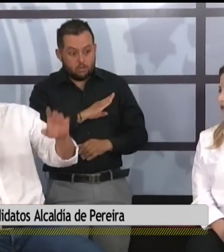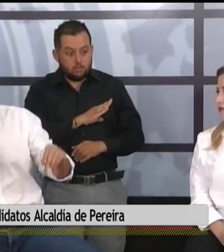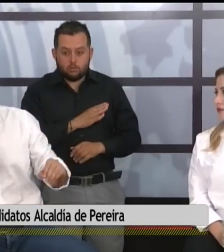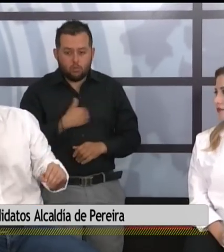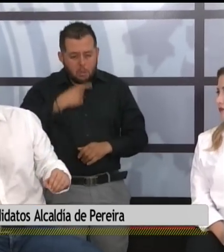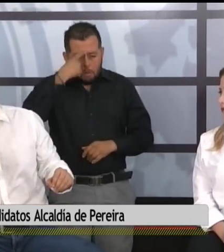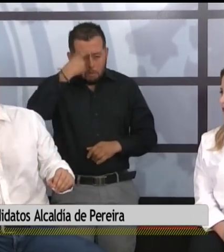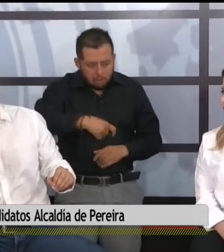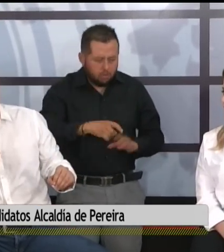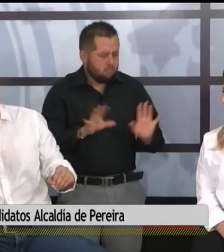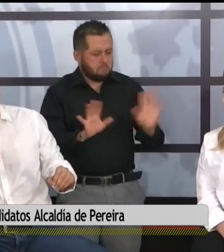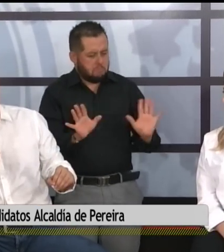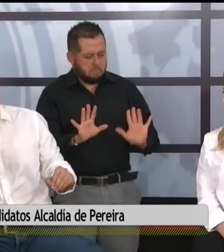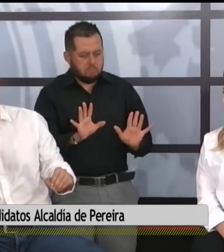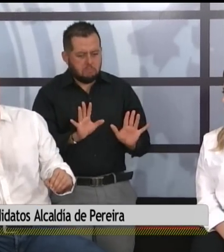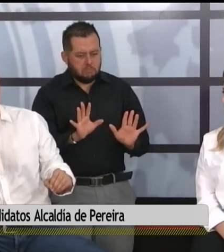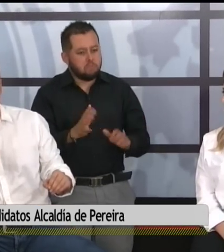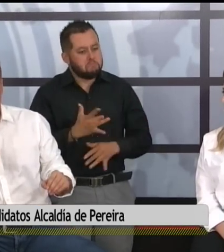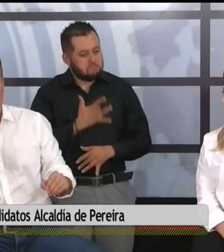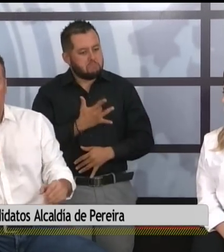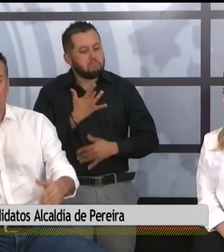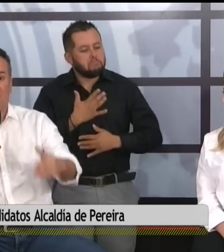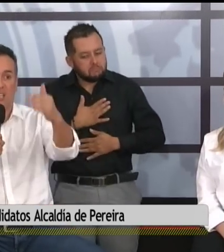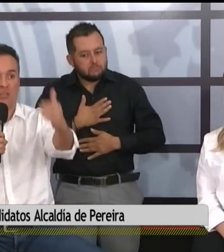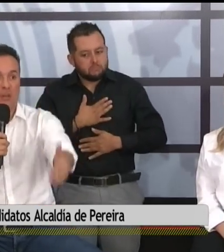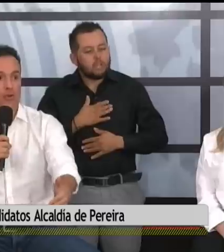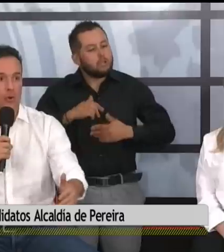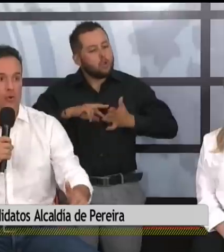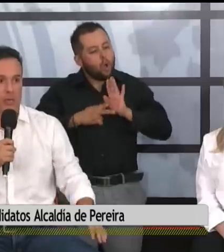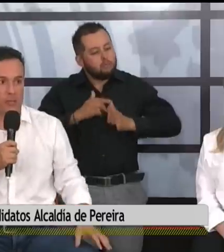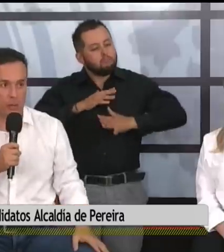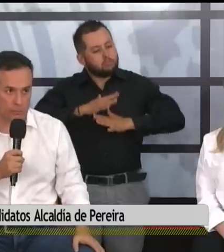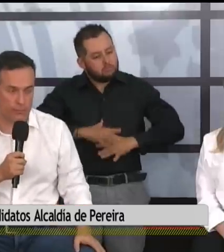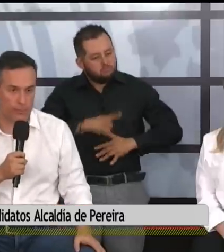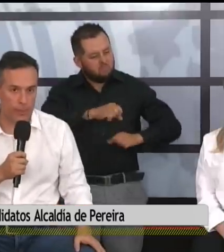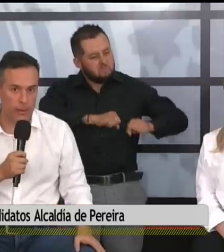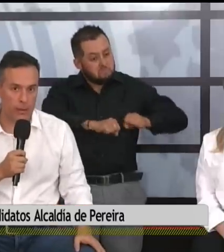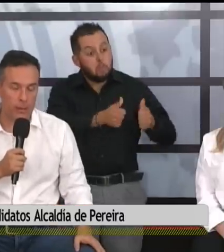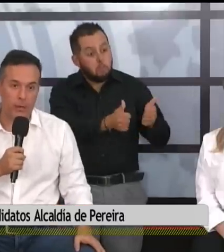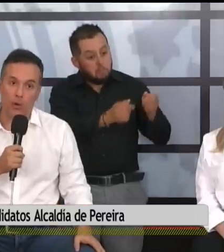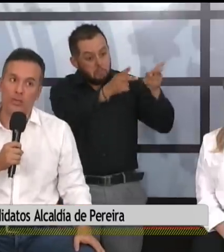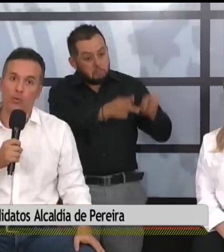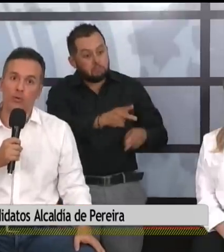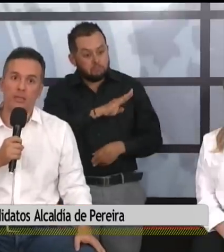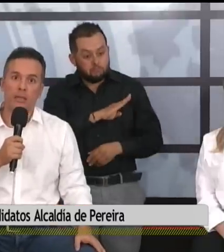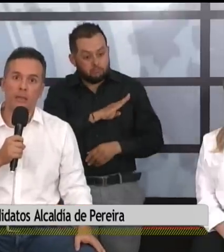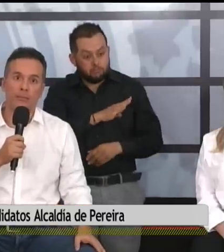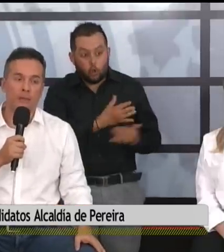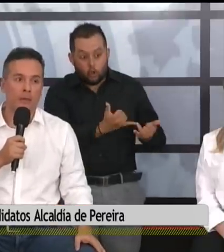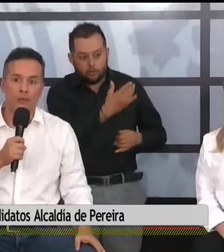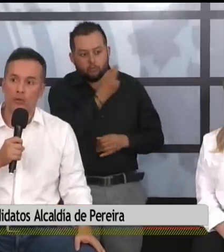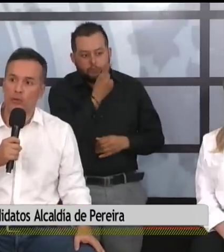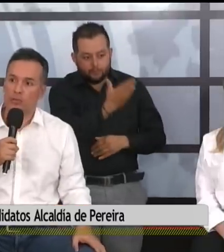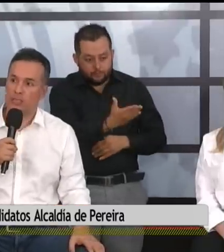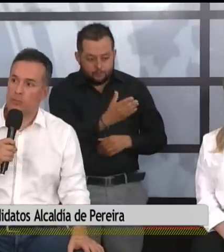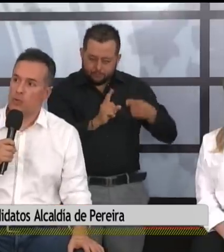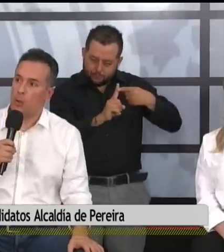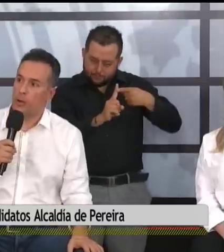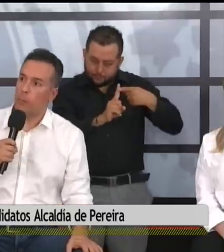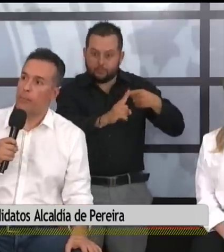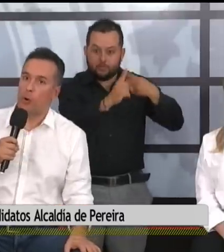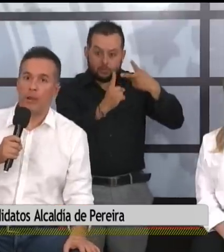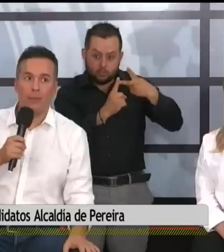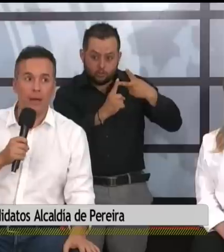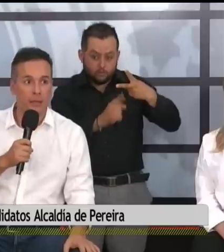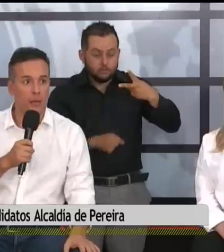no me arrepiento, porque me siento satisfecho con su gestión. Lo segundo es que nosotros hicimos un